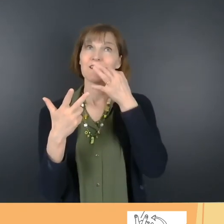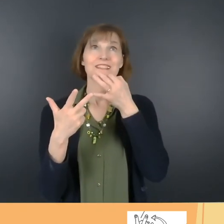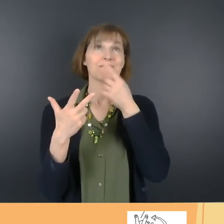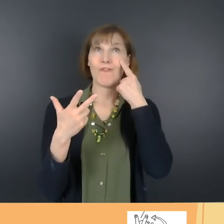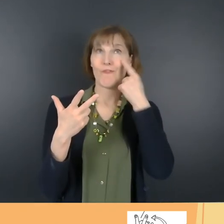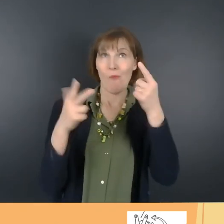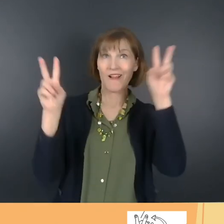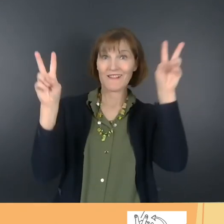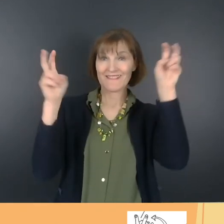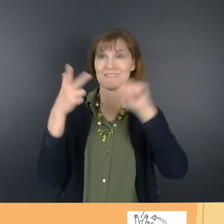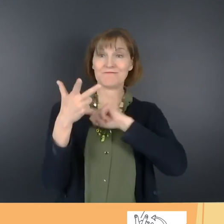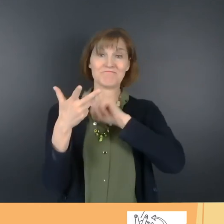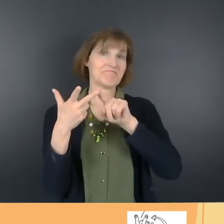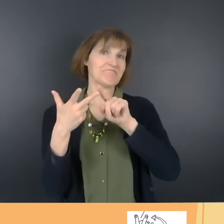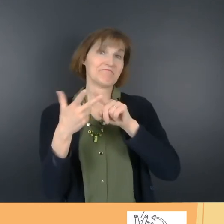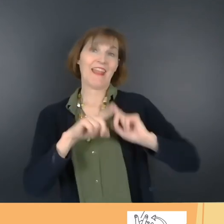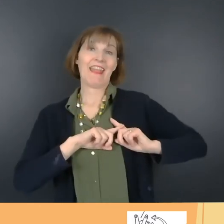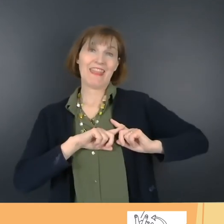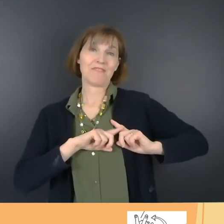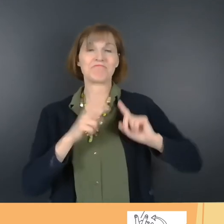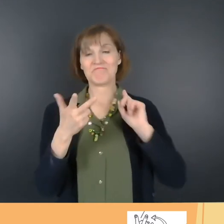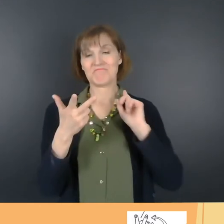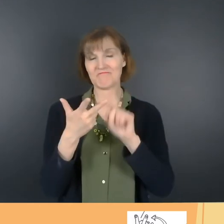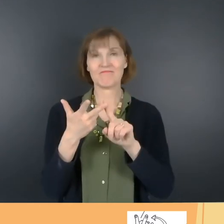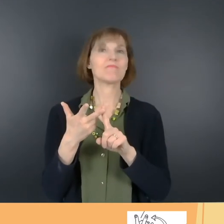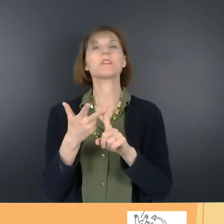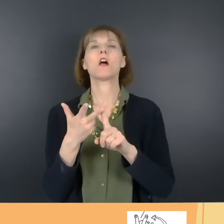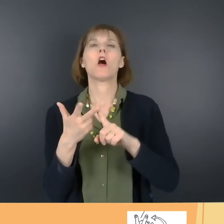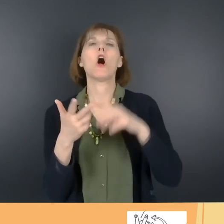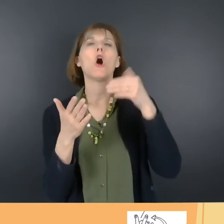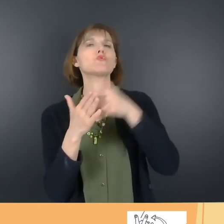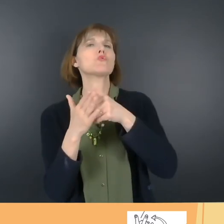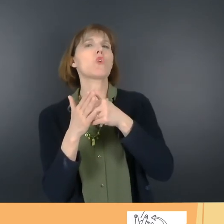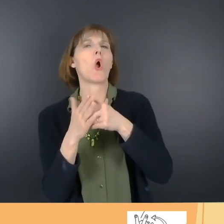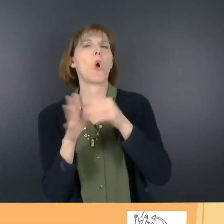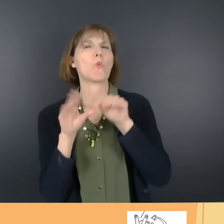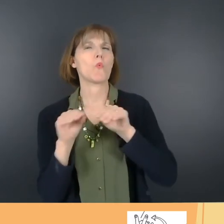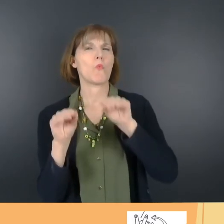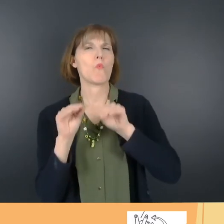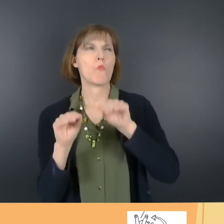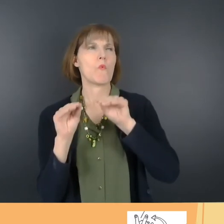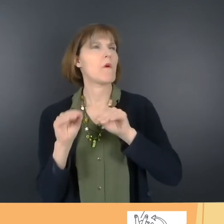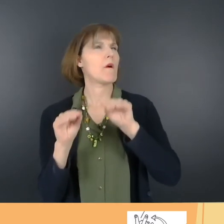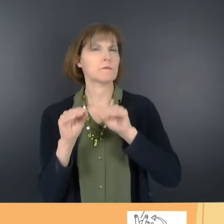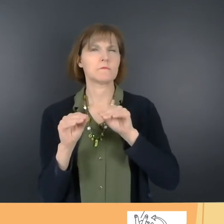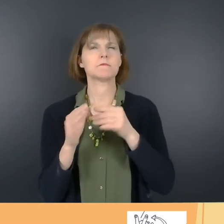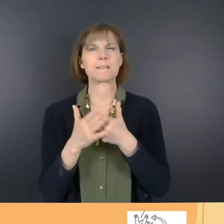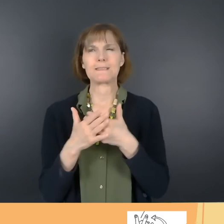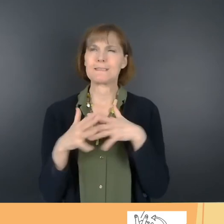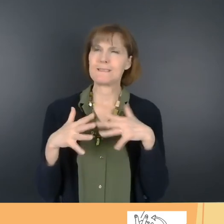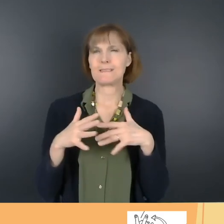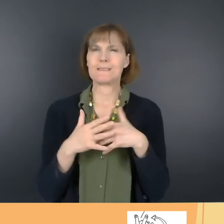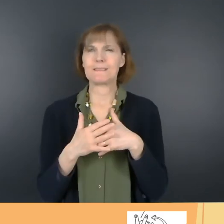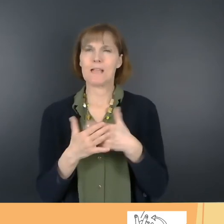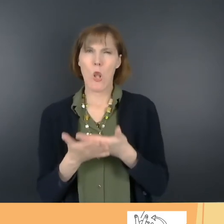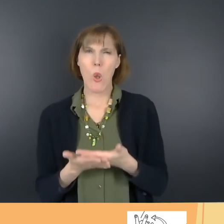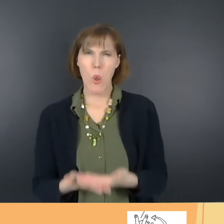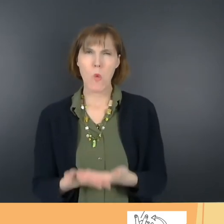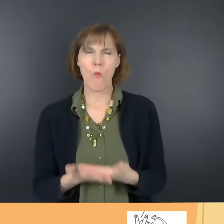dirais, comme l'annonce le titre, Bible et foi, c'est du contenu chrétien. Il y a un cours ici qui est